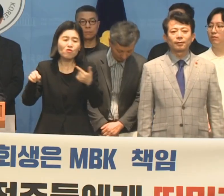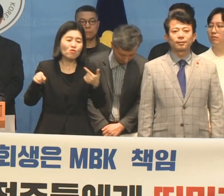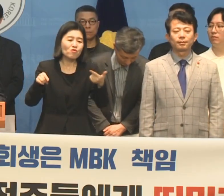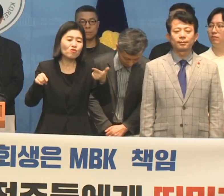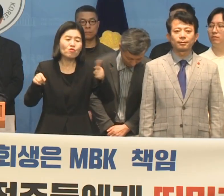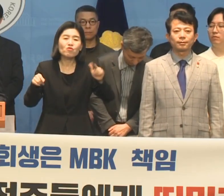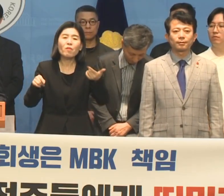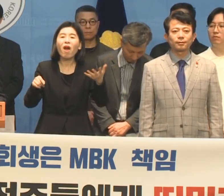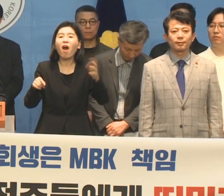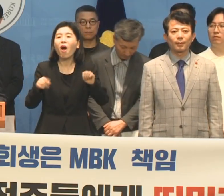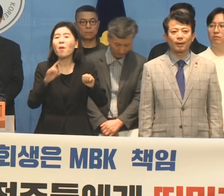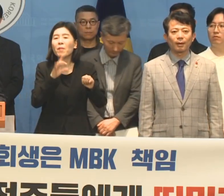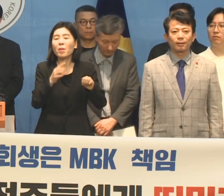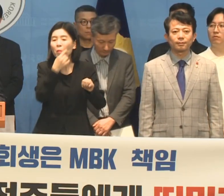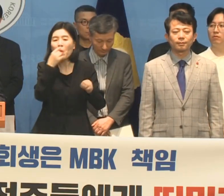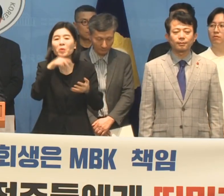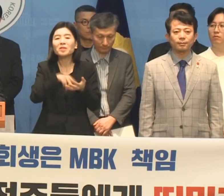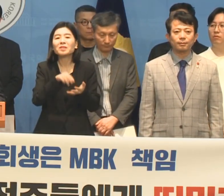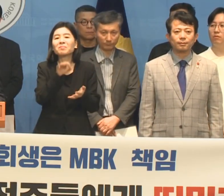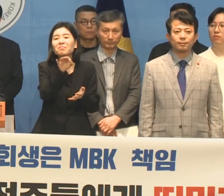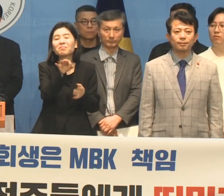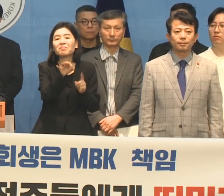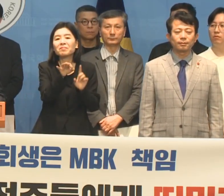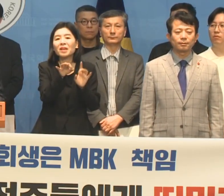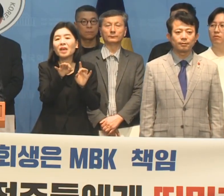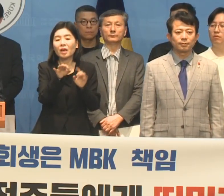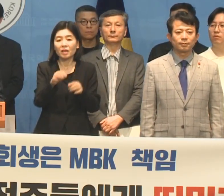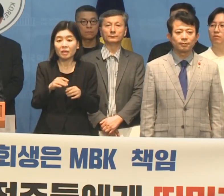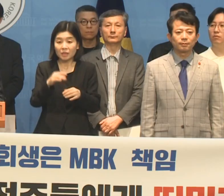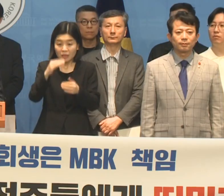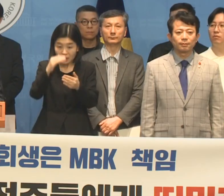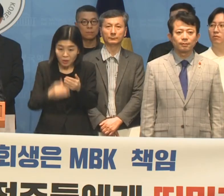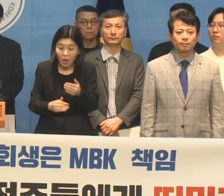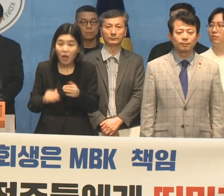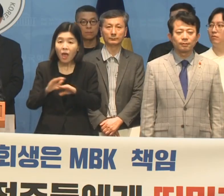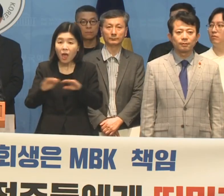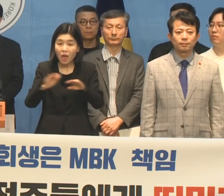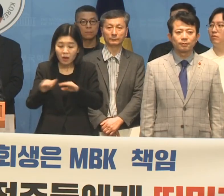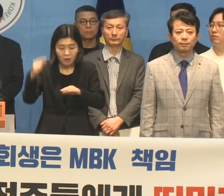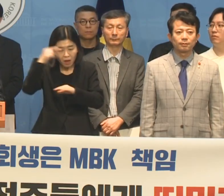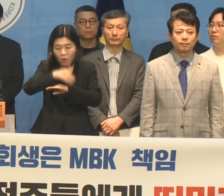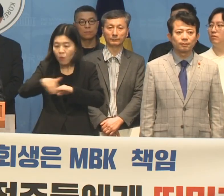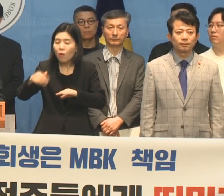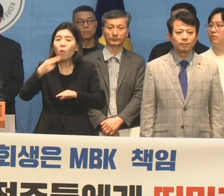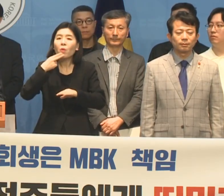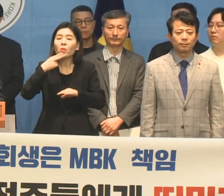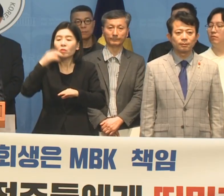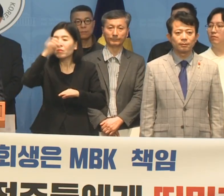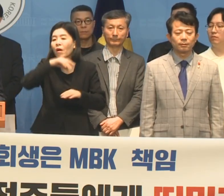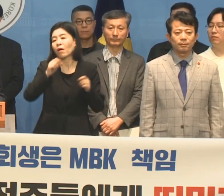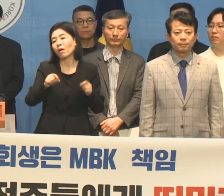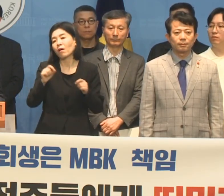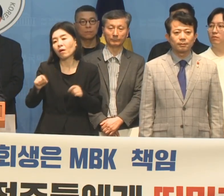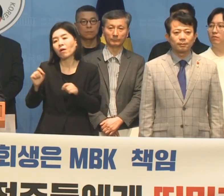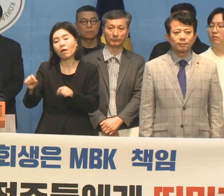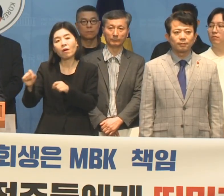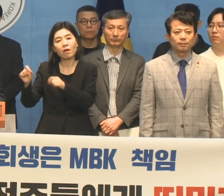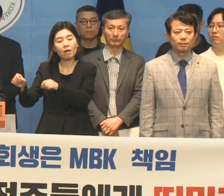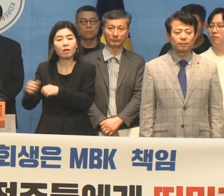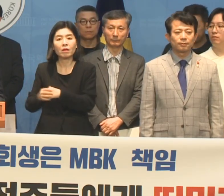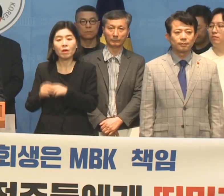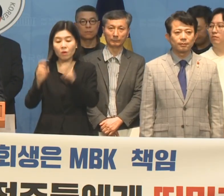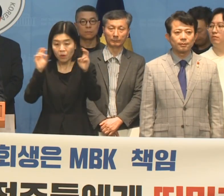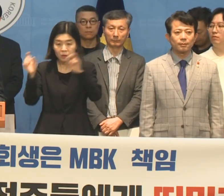보증하고 구체적인 사재 출연 계획조차 없이 시간만 질질 끌고 있습니다. 회생 신청